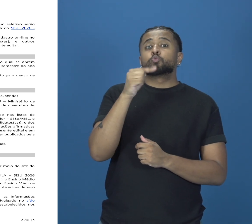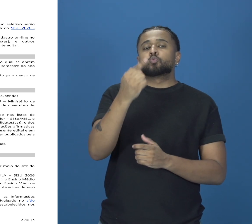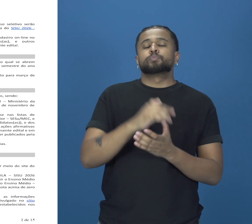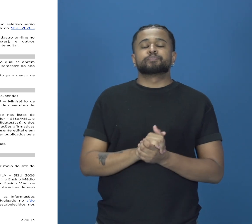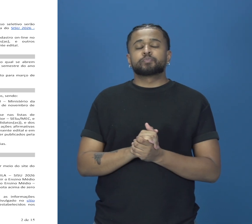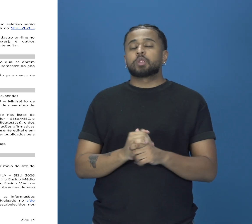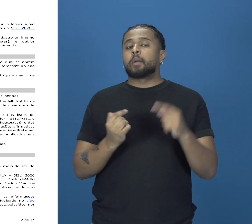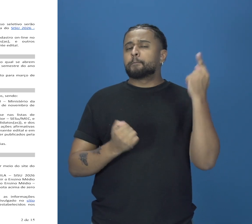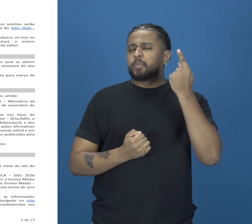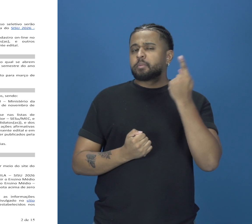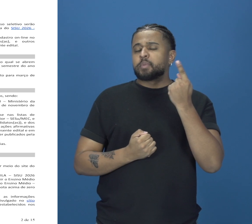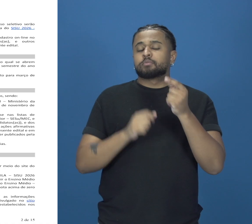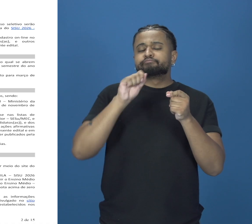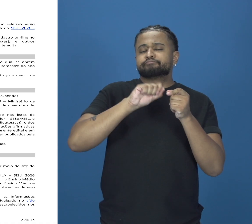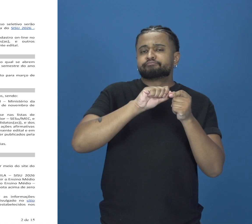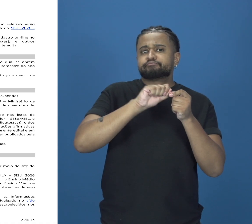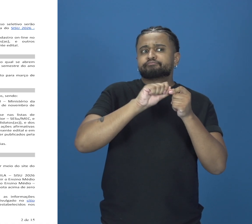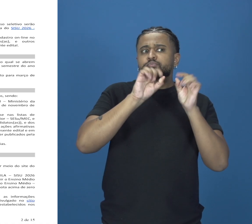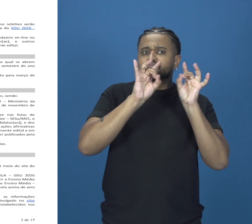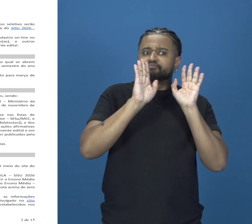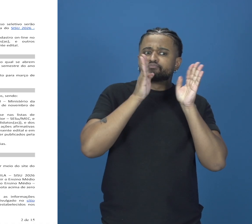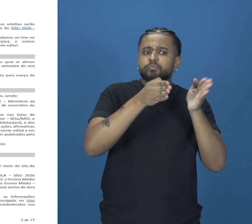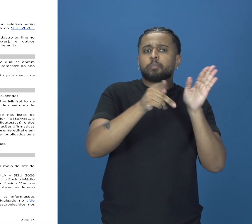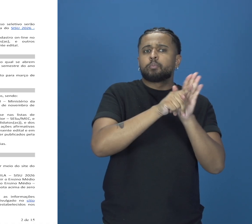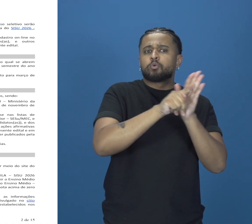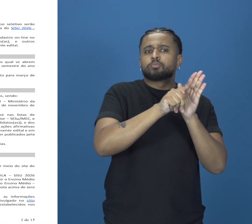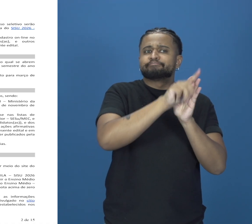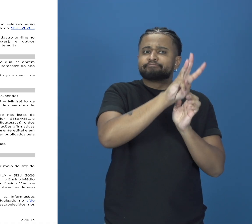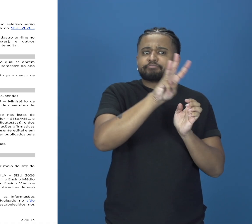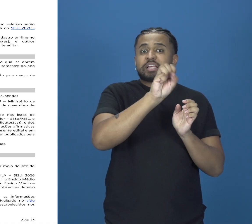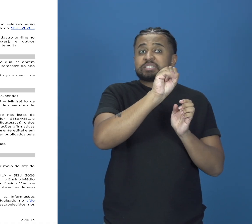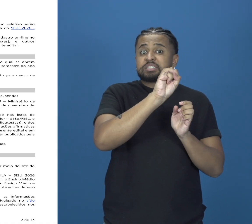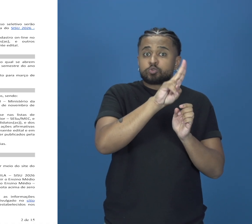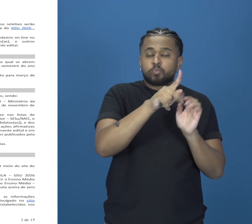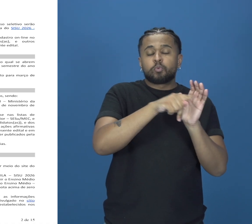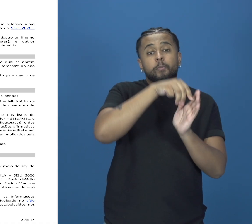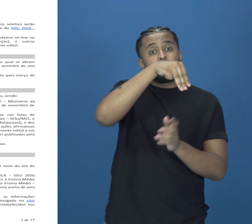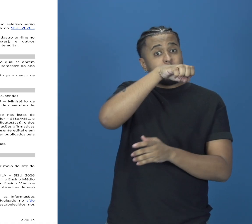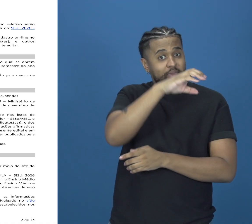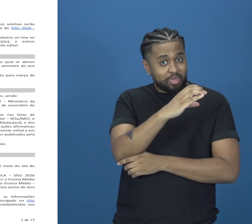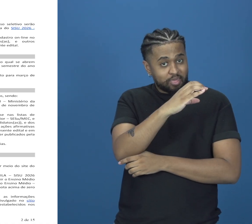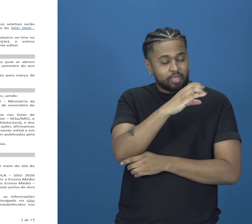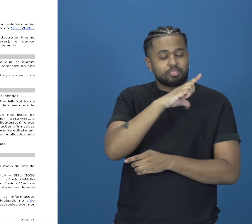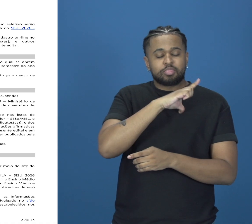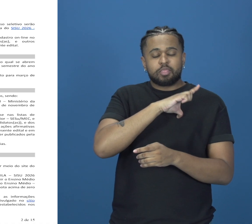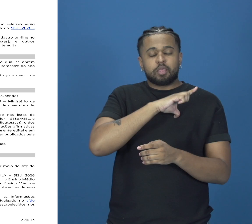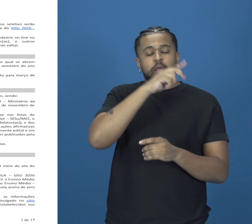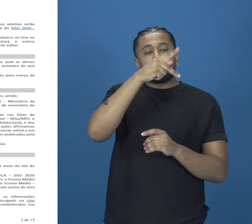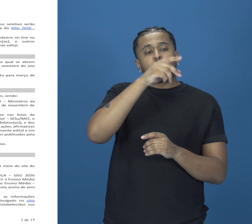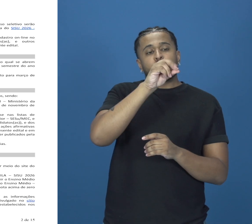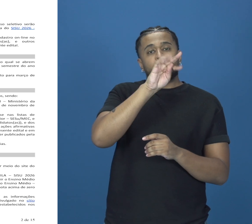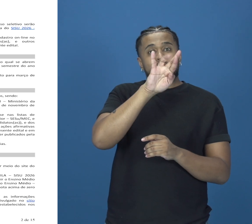3.1.1. A primeira realizada exclusivamente pela plataforma do SISU, Ministério da Educação, nos termos da